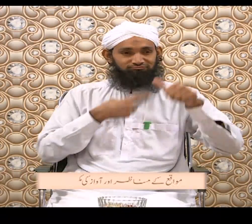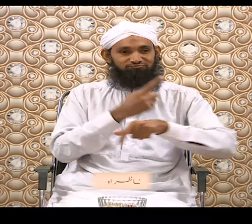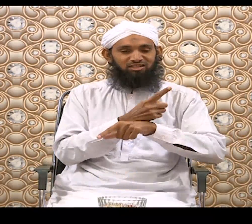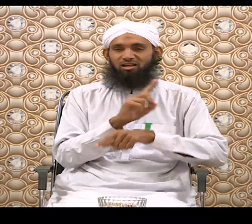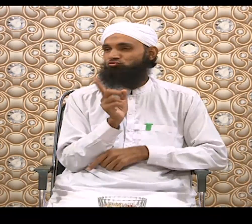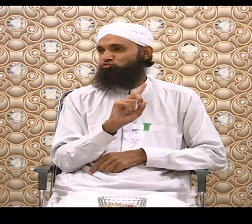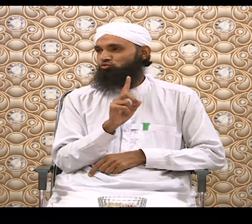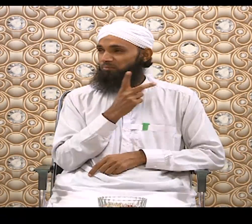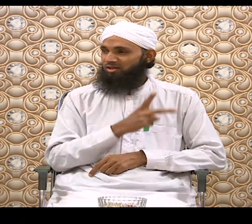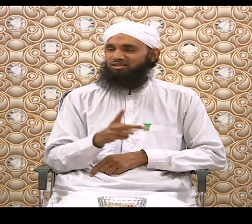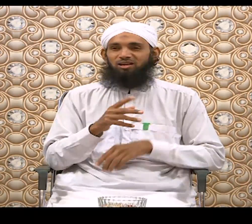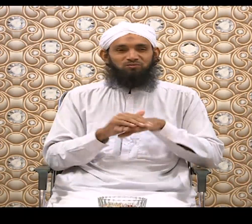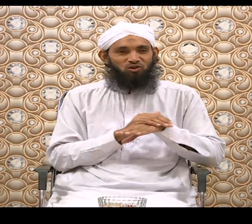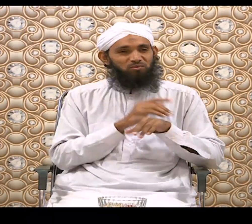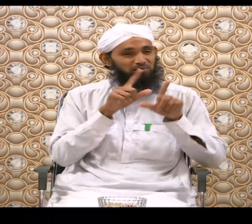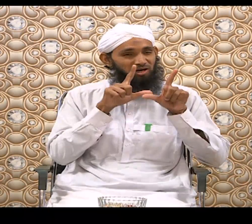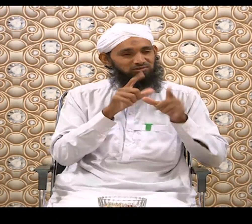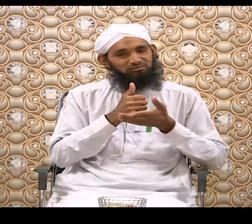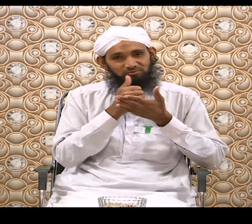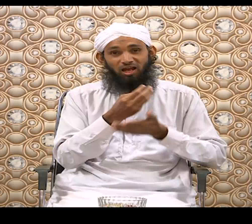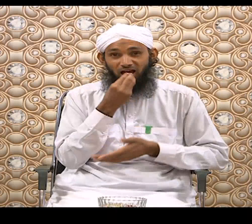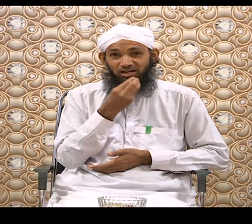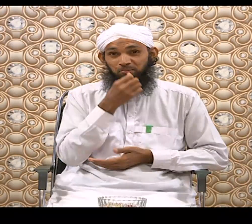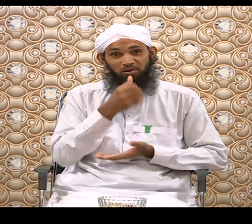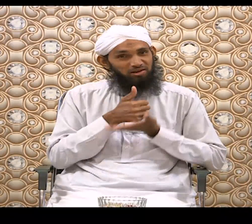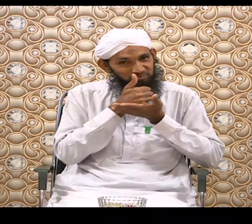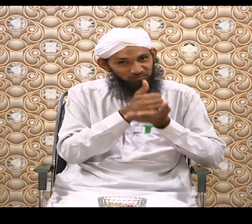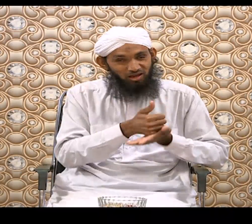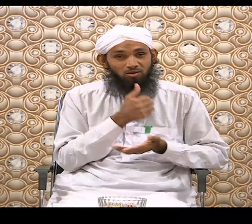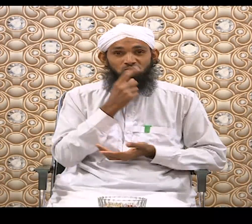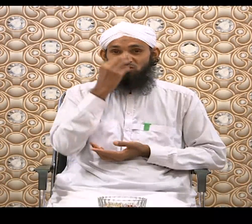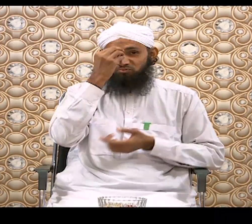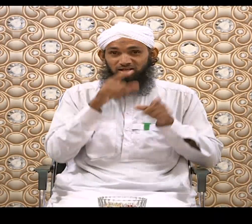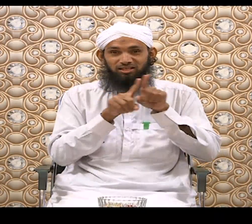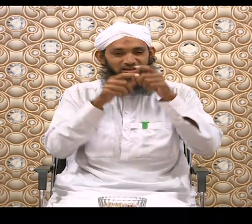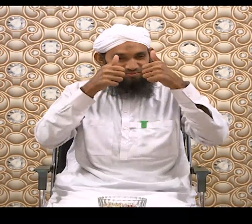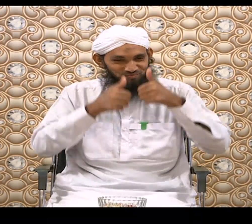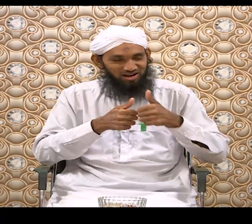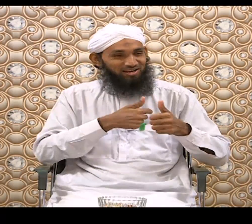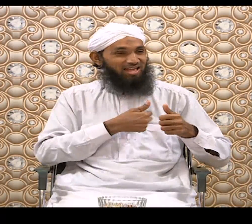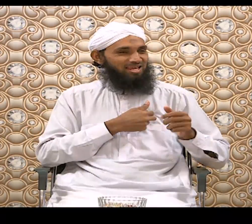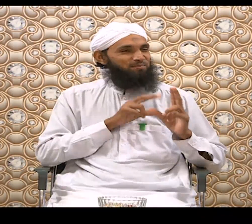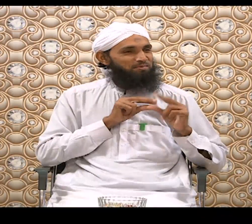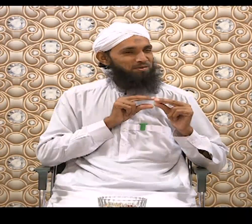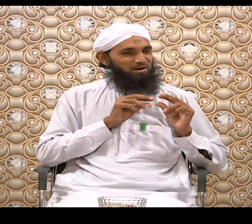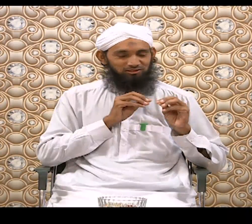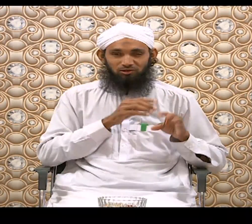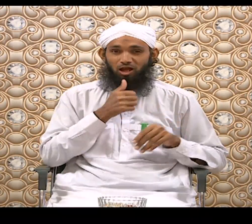سے پیش آئیں ان کے کھانے پینے کا خیال رکھیں ان کے پاس بیٹھ کر ان کا دل بہلانے کی کوشش کریں بیمار ہو